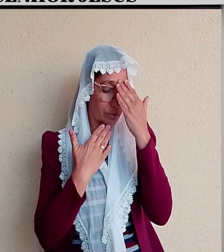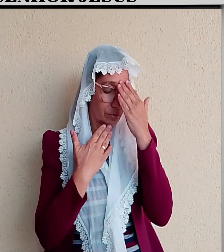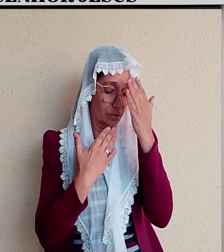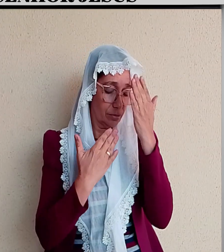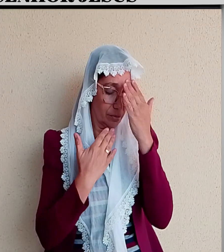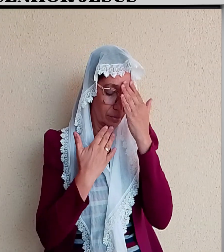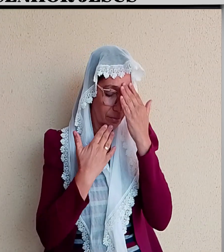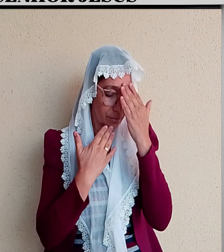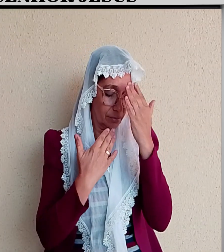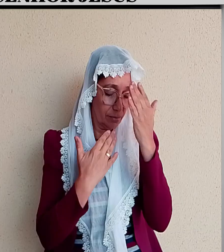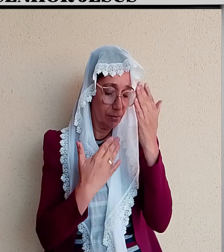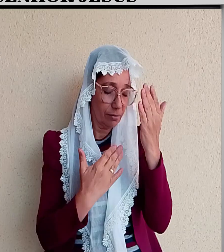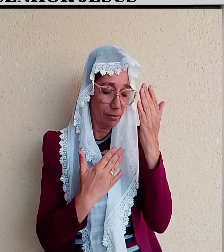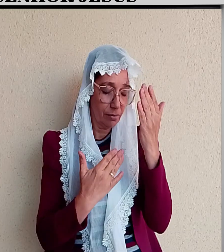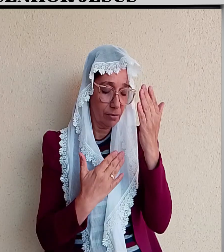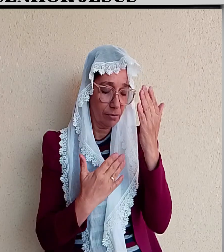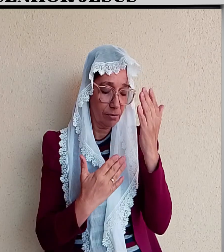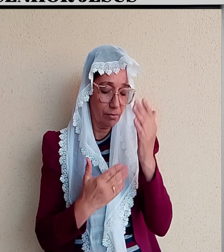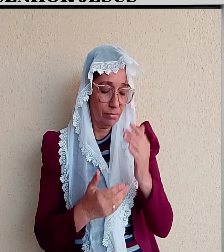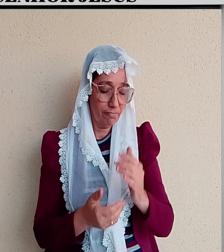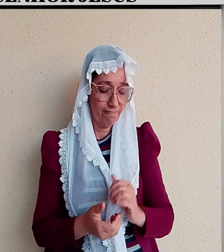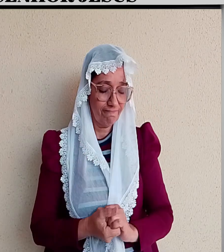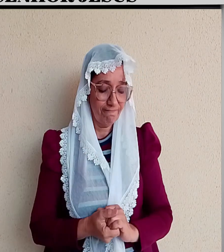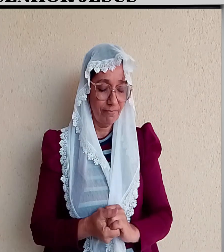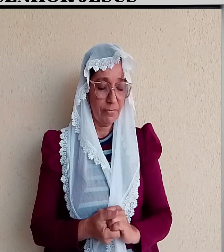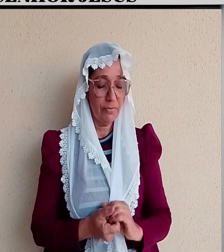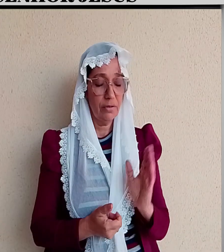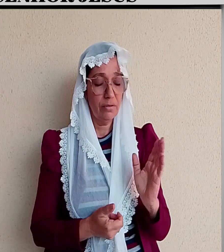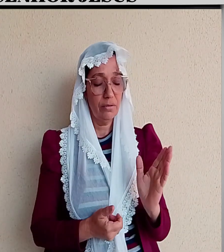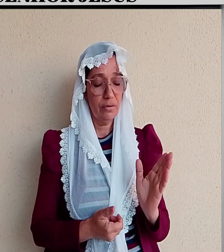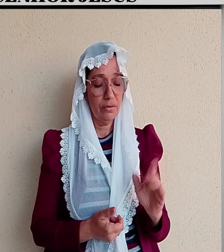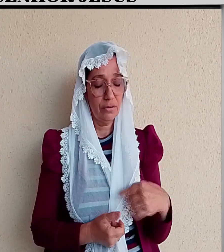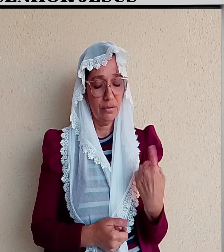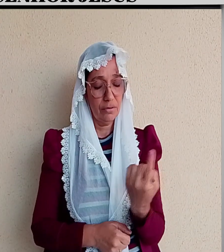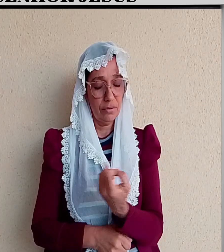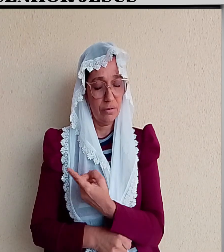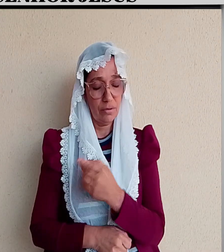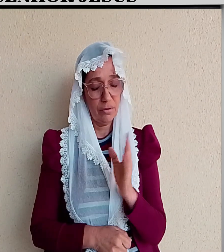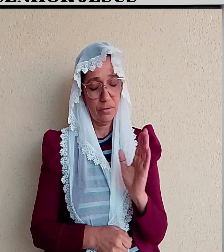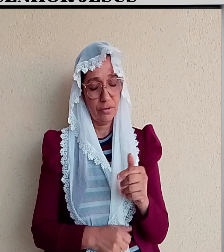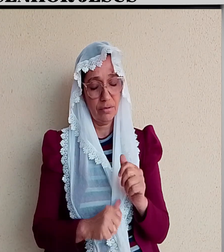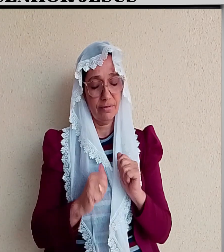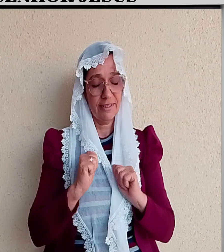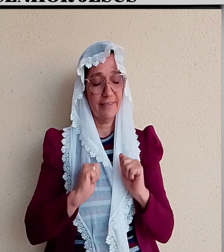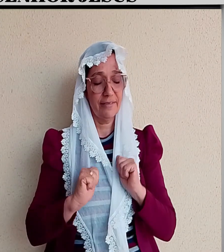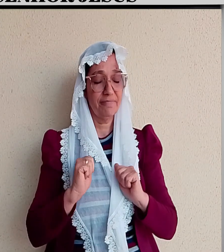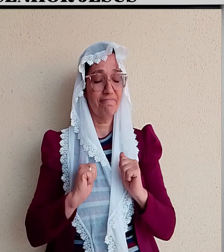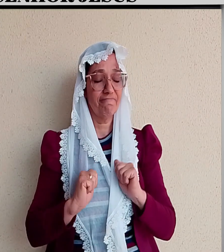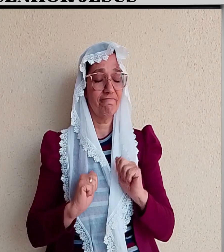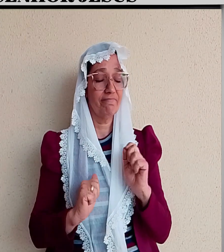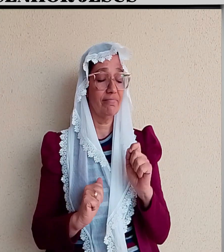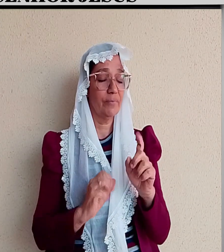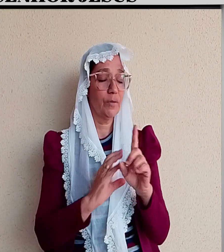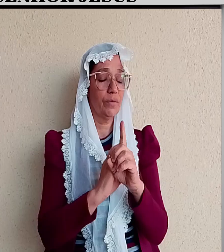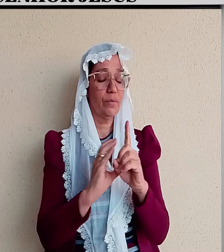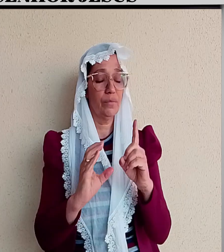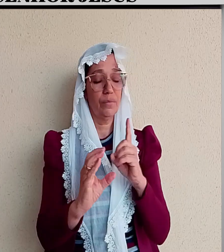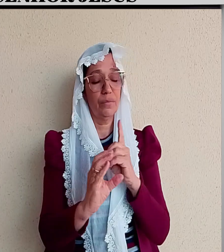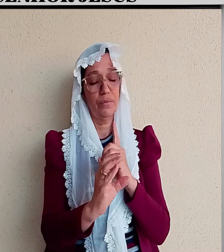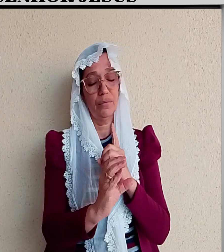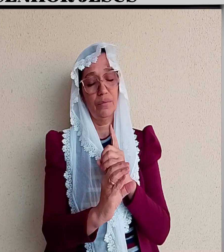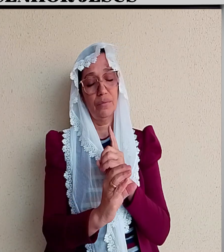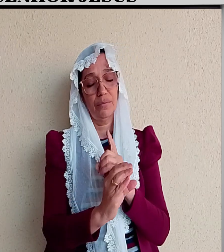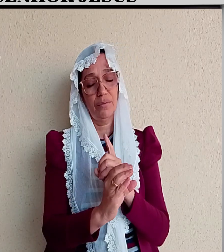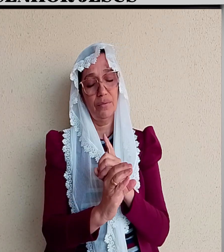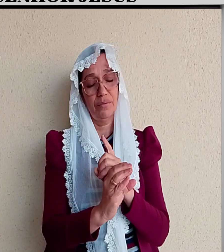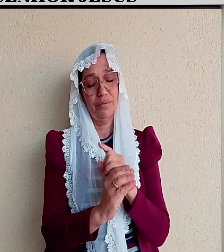que chegue a próxima segunda-feira, para que possamos estar Glória a aqui de Deus. novo, Senhor. Glória, Louvando e glória, bendizendo Teu glória a santo